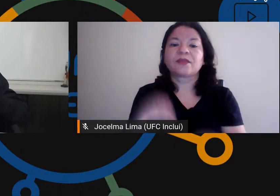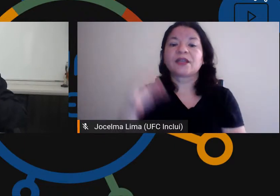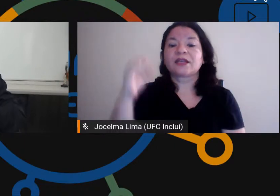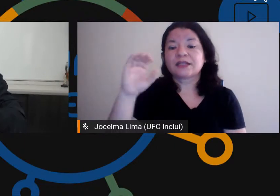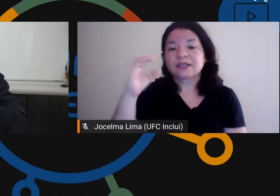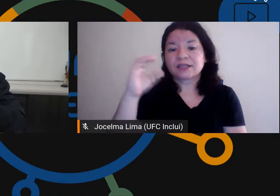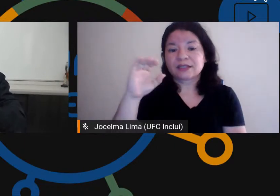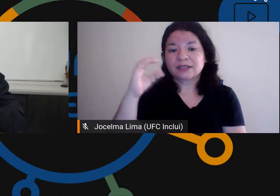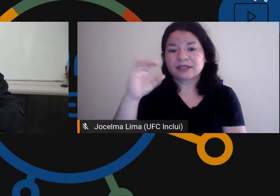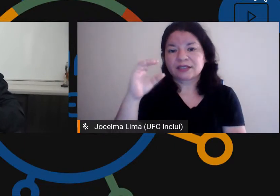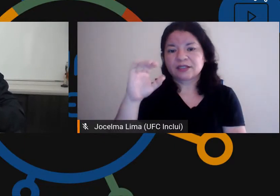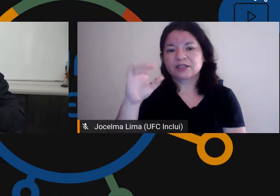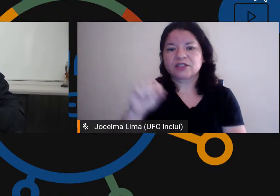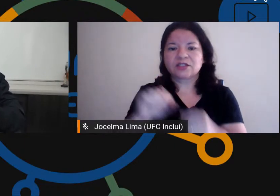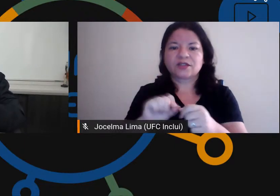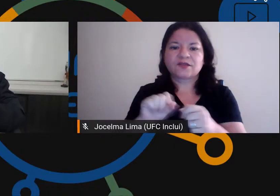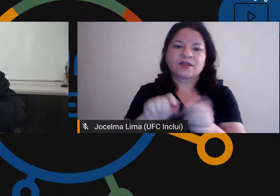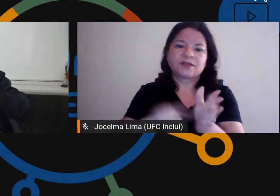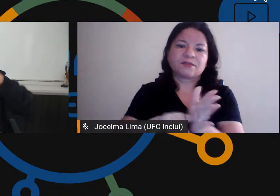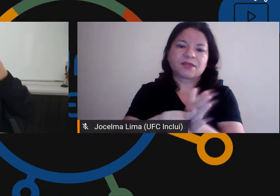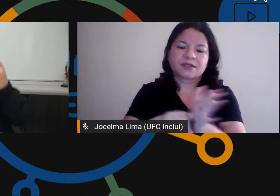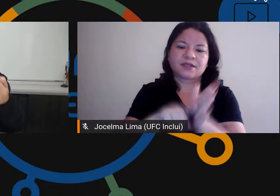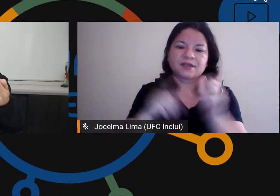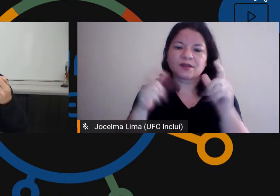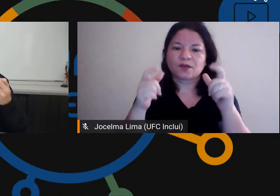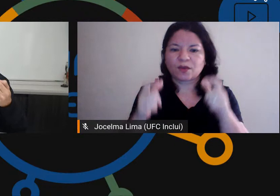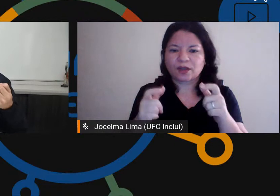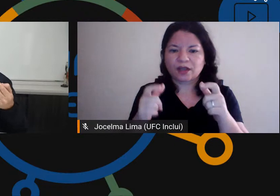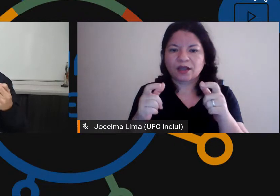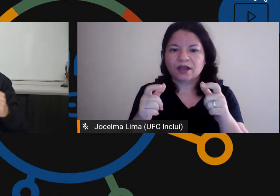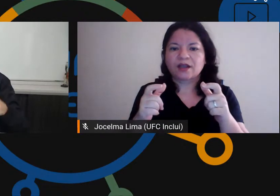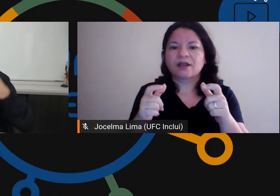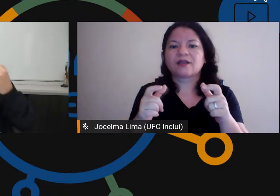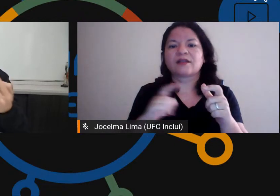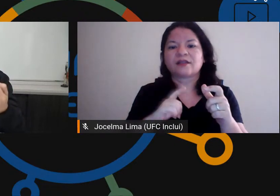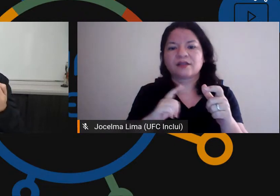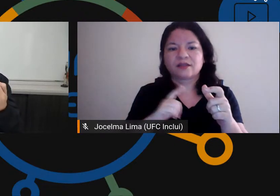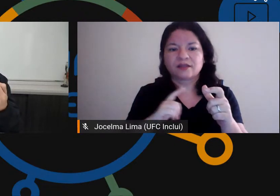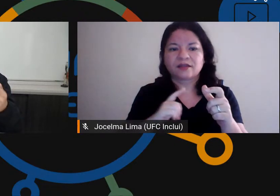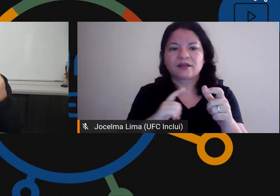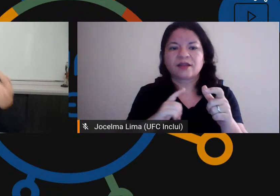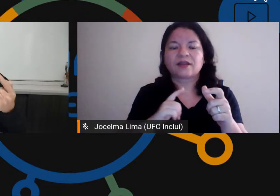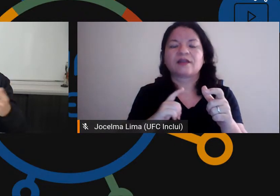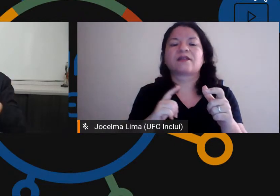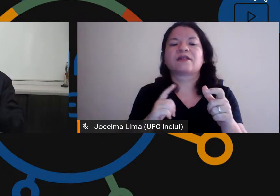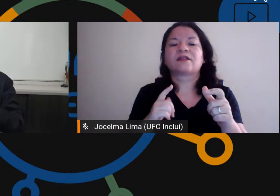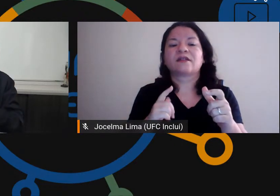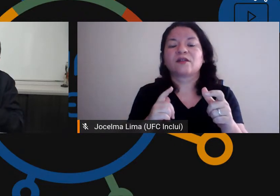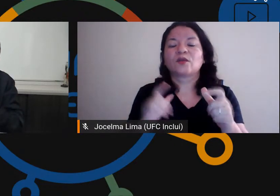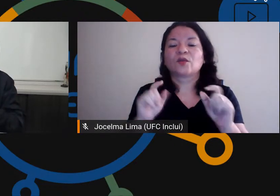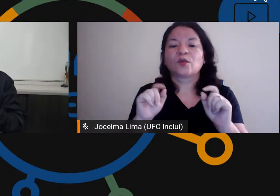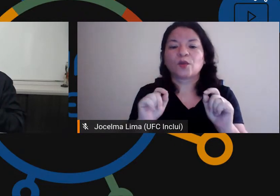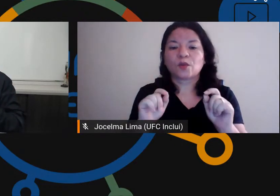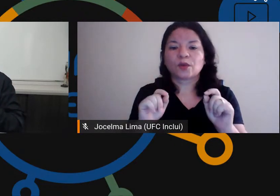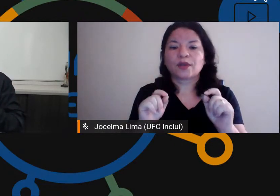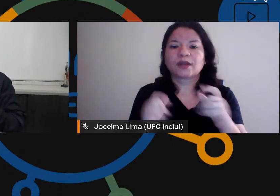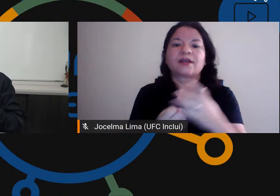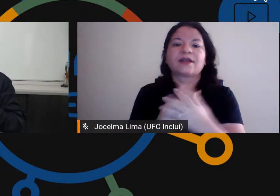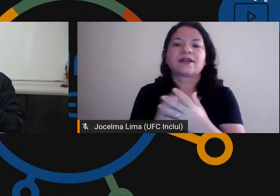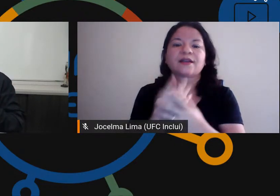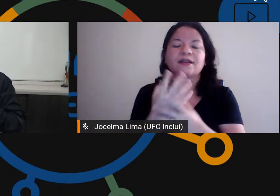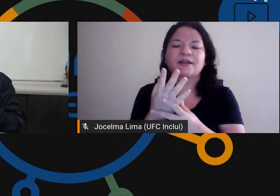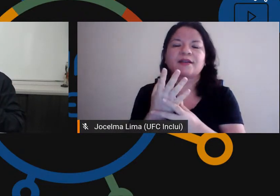de fazer pesquisa local, ele gera ciência disso. E quando gera ciência disso, gera uma publicação de nível